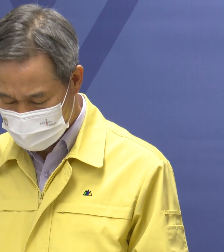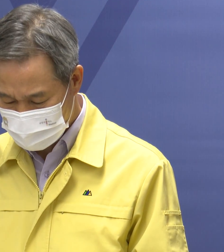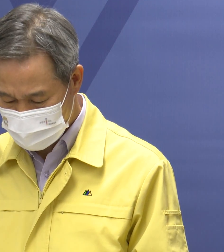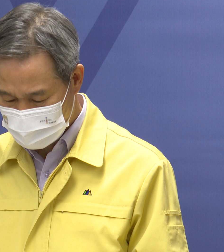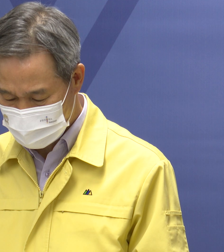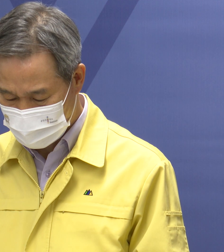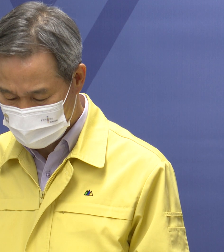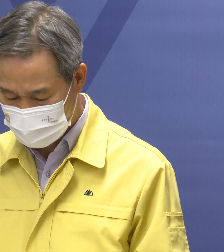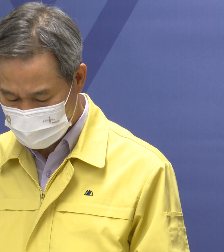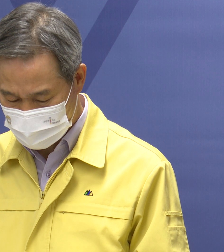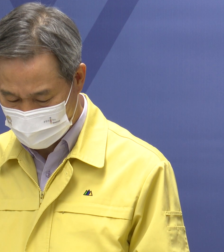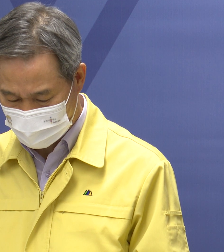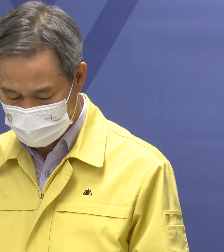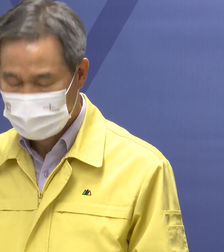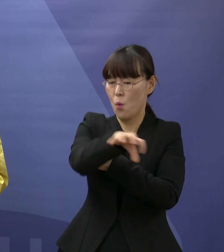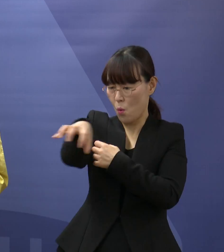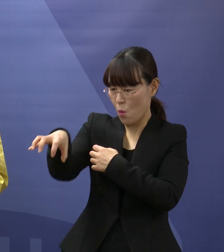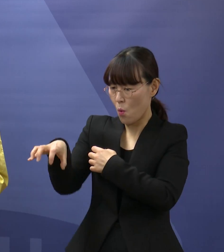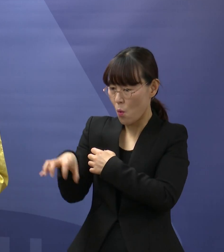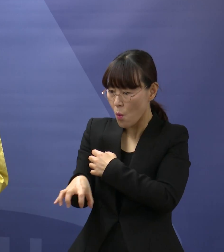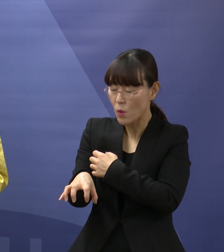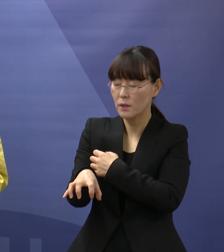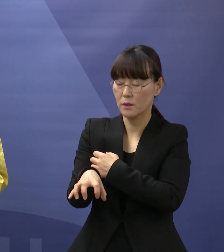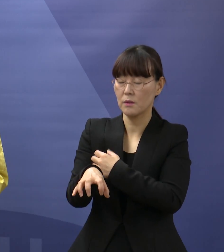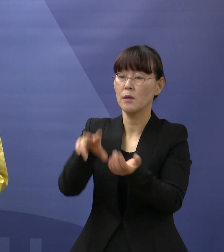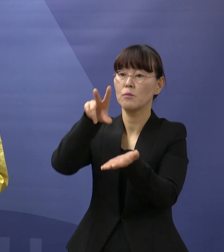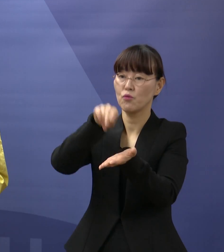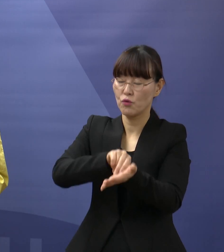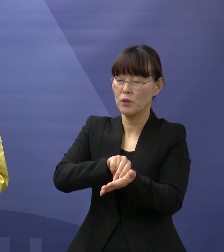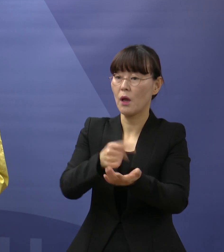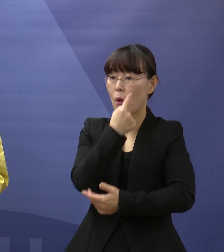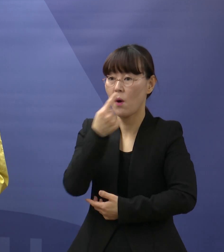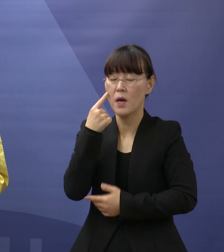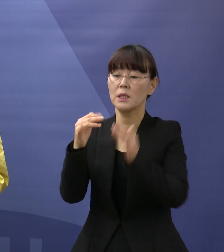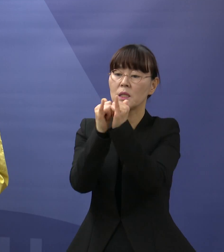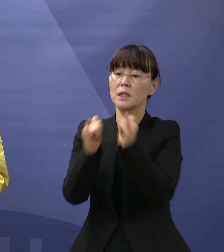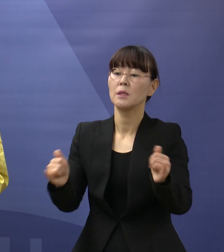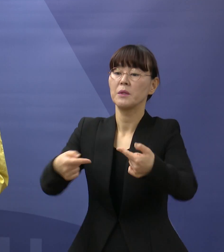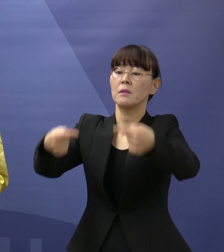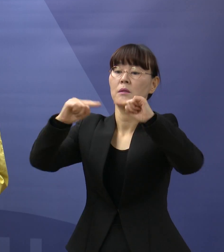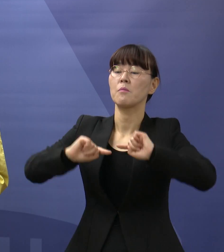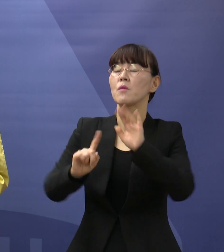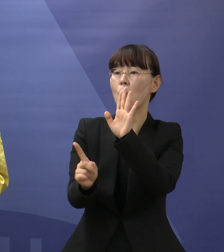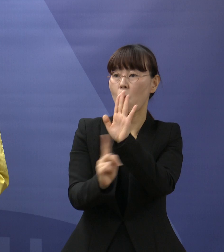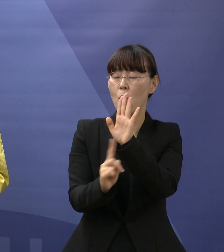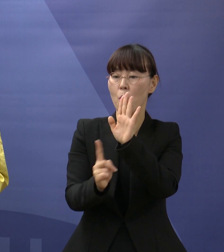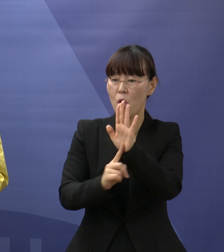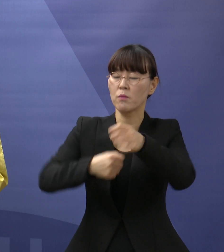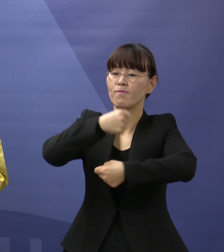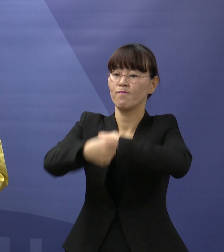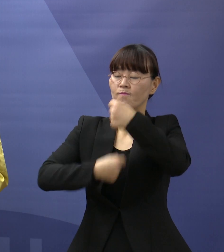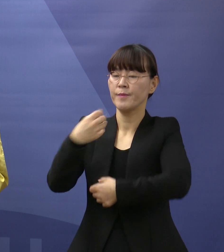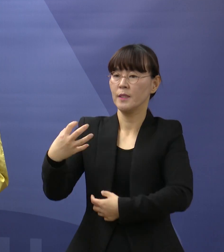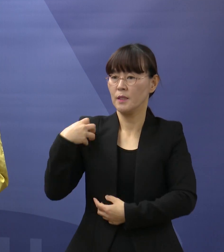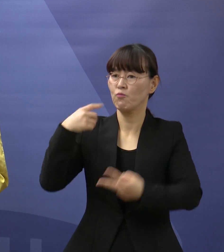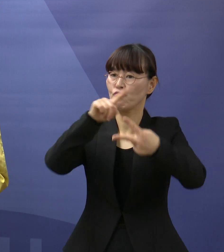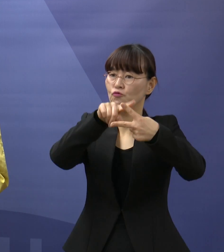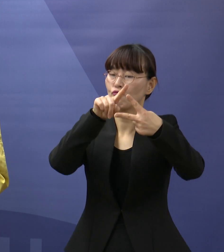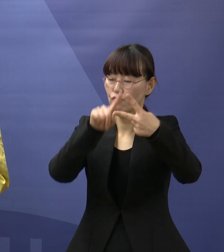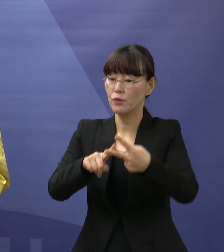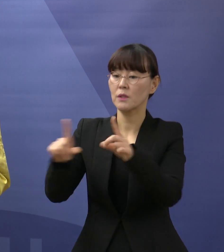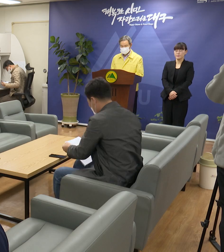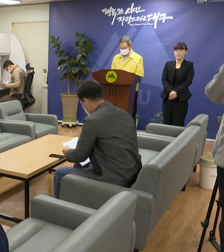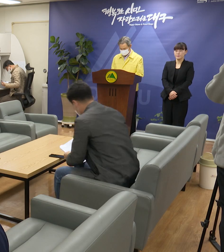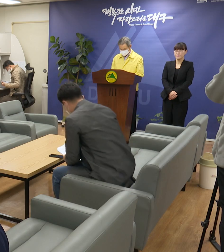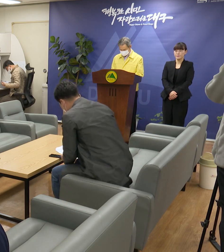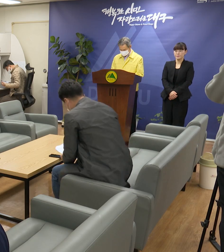극복 범시민대책위원회와 발굴, 시민참여와 활동을 통해 자율과 책임에 기반한 일상회복 전환에